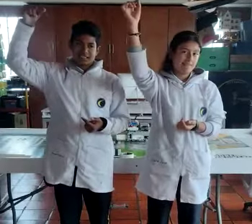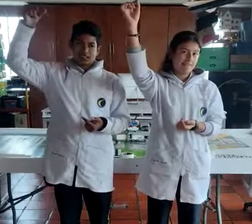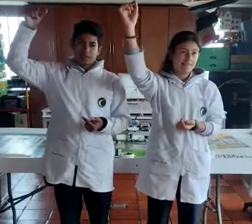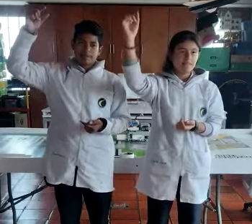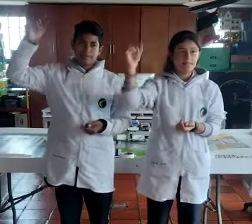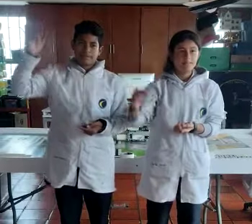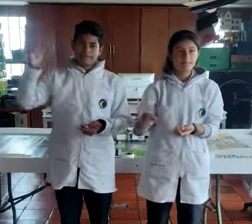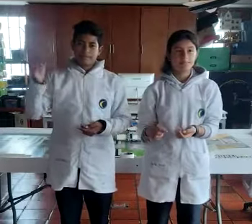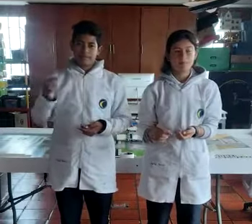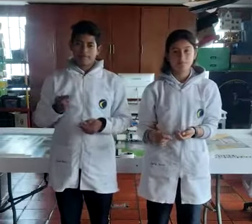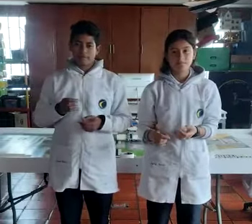Huevo.